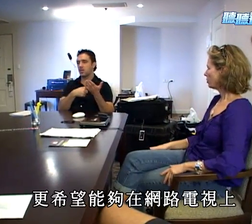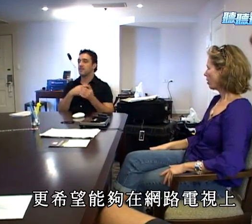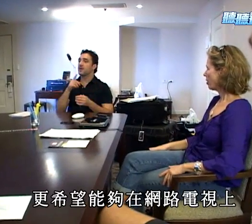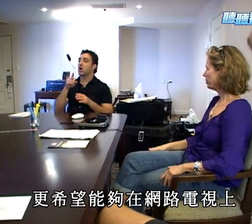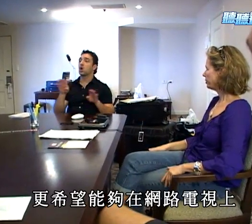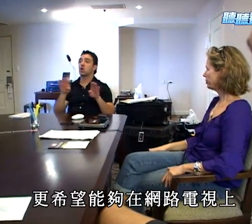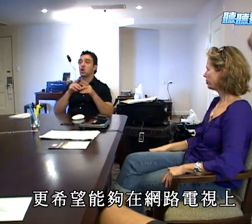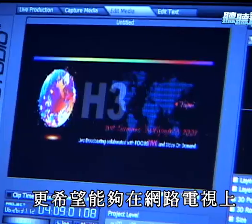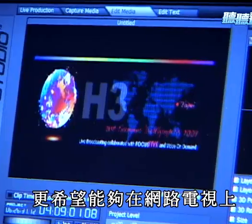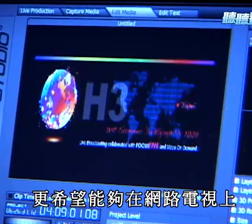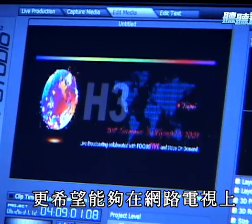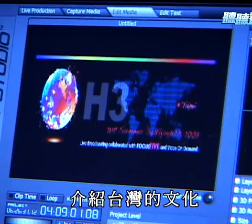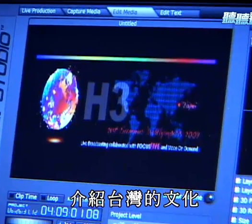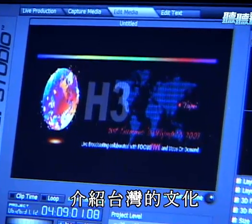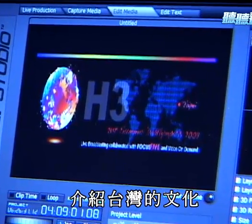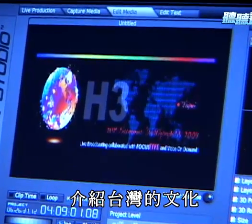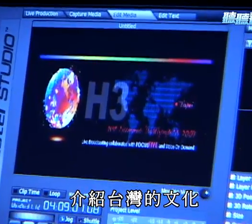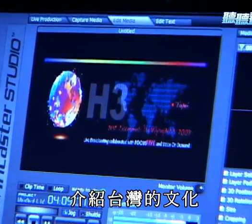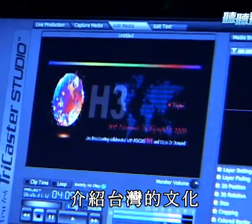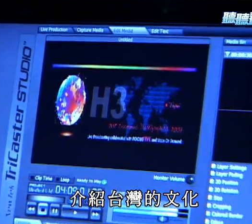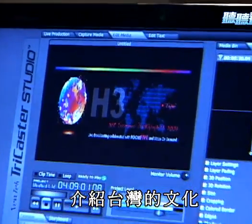在网络电视上介绍台湾的文化。